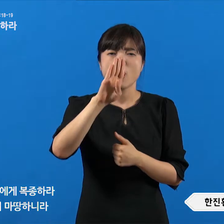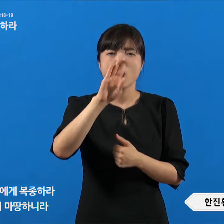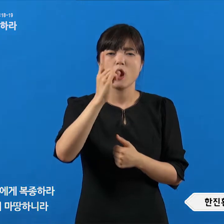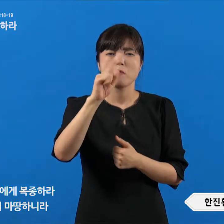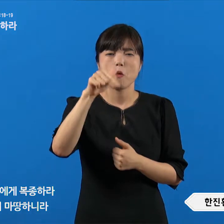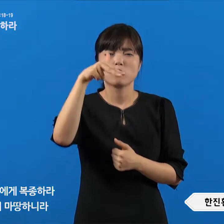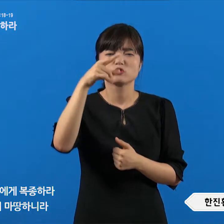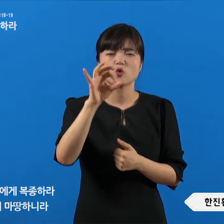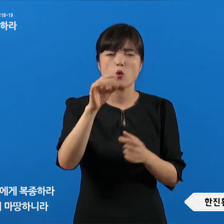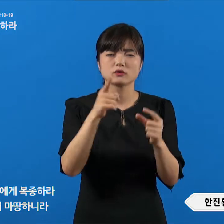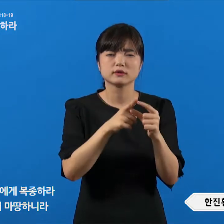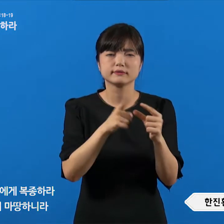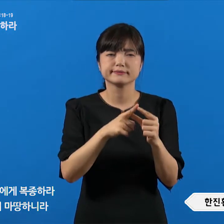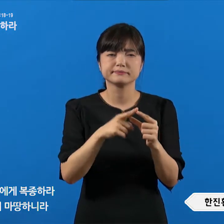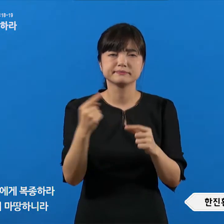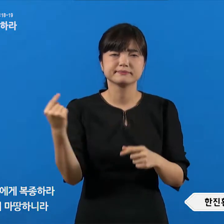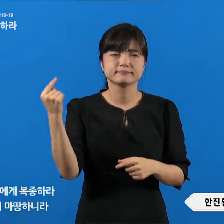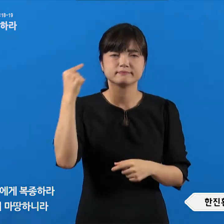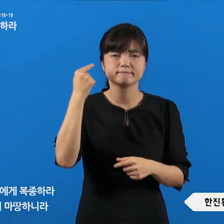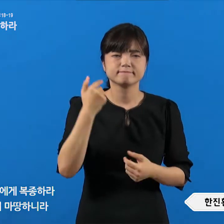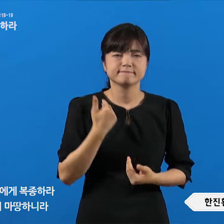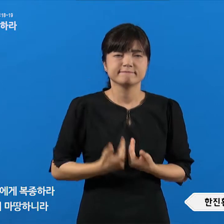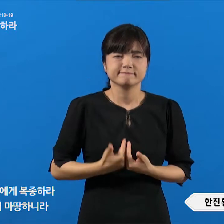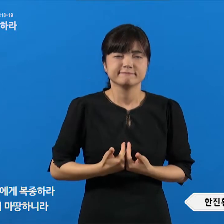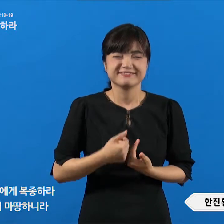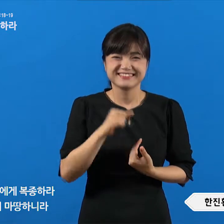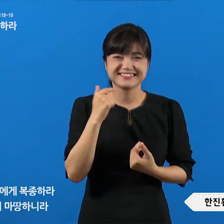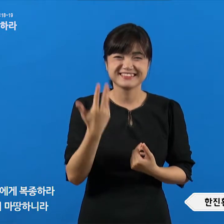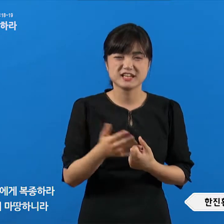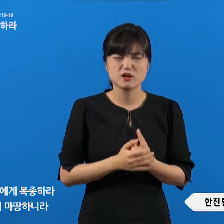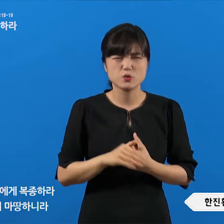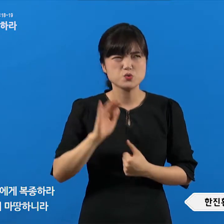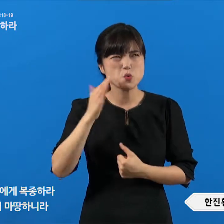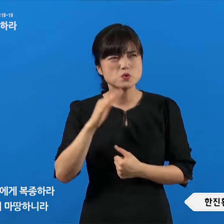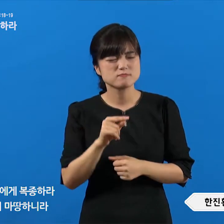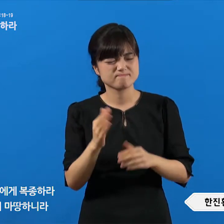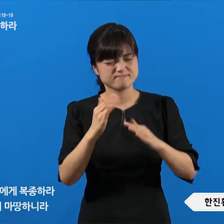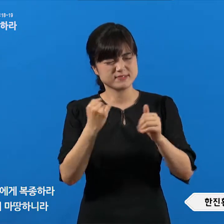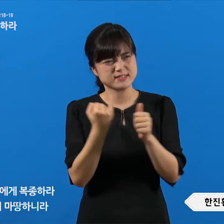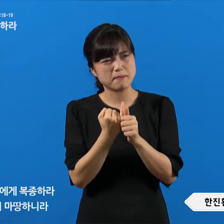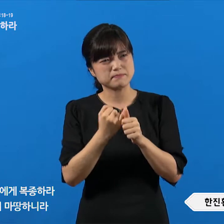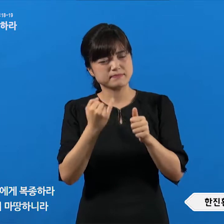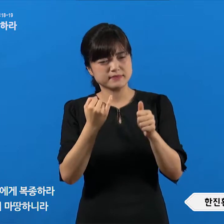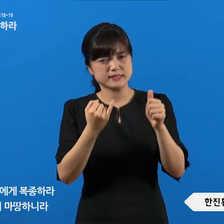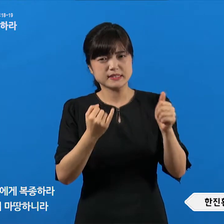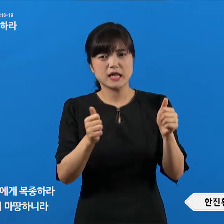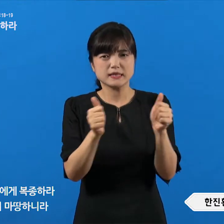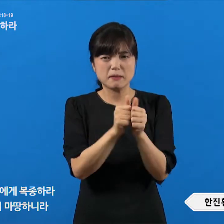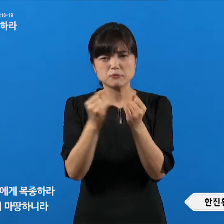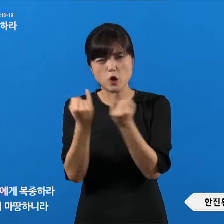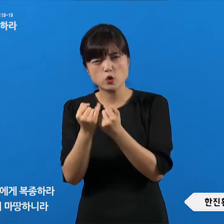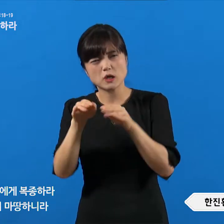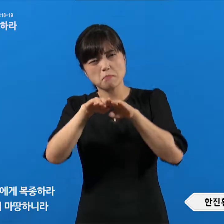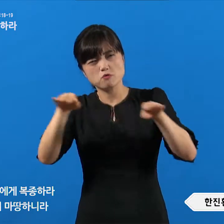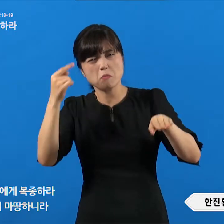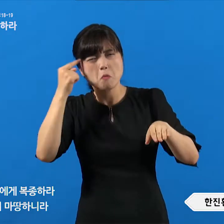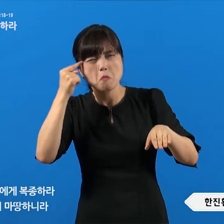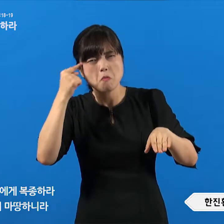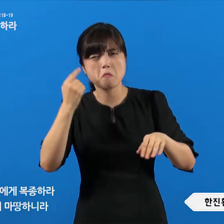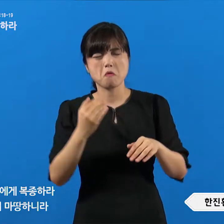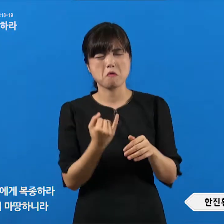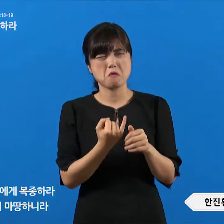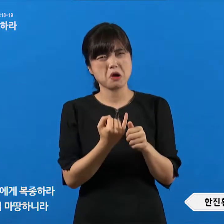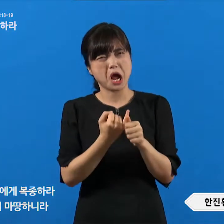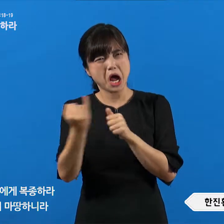복종이라는 단어가 귀에 거슬리지요. 무슨 요즘 같은 남녀 평등 시대에 복종이 뭐냐? 아내가